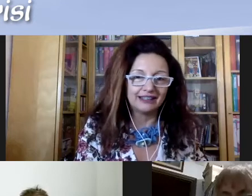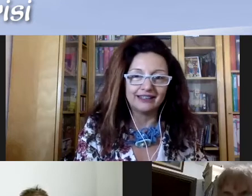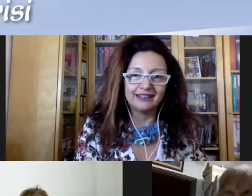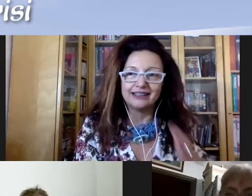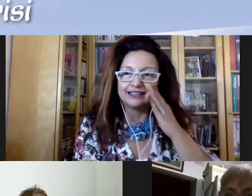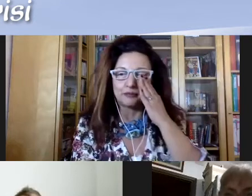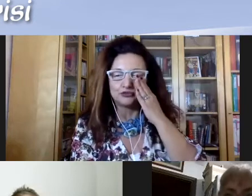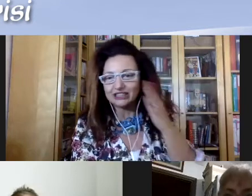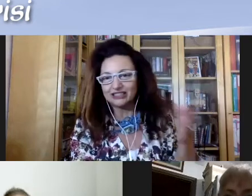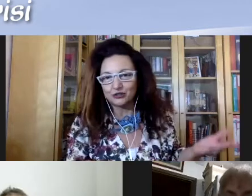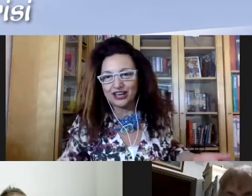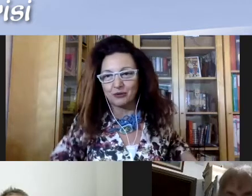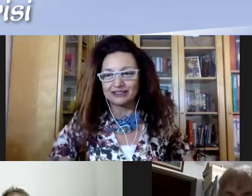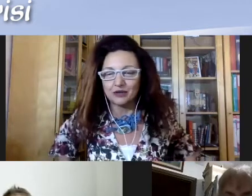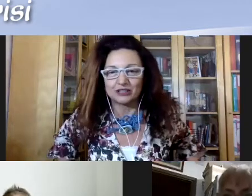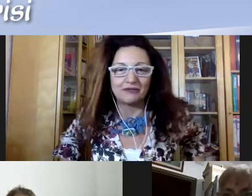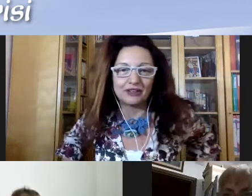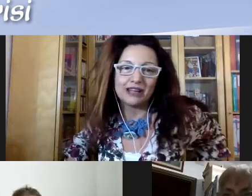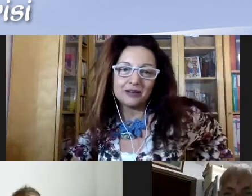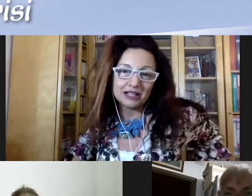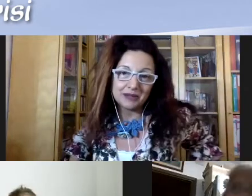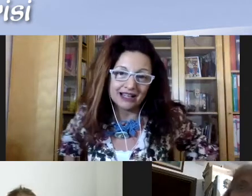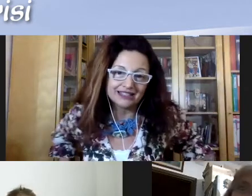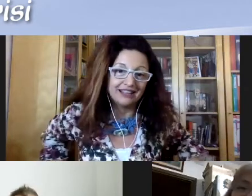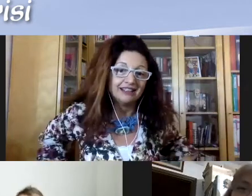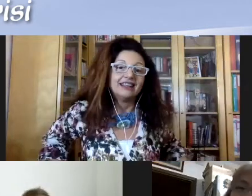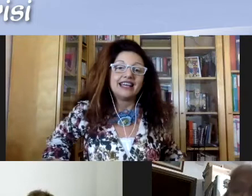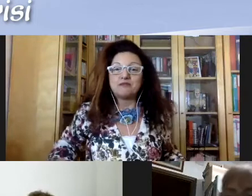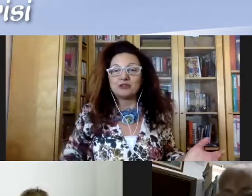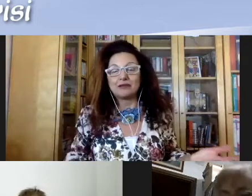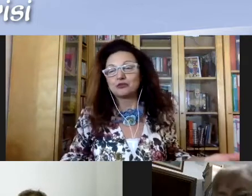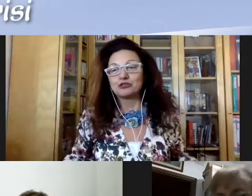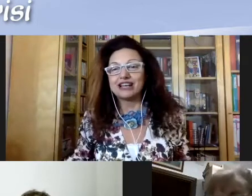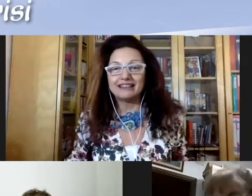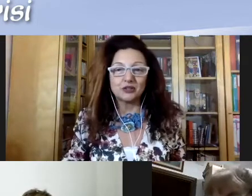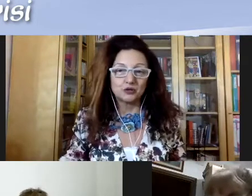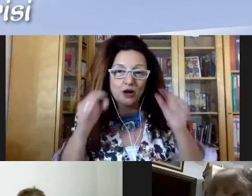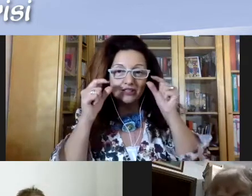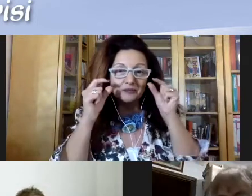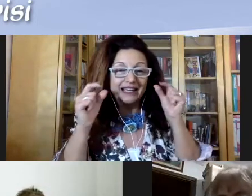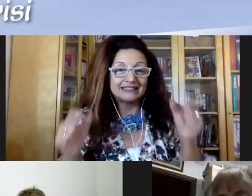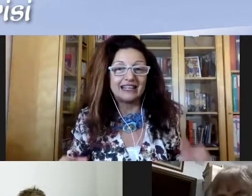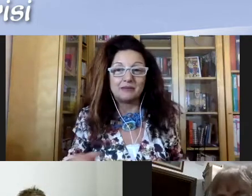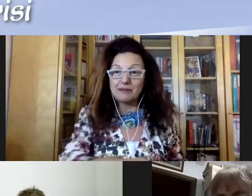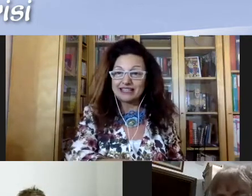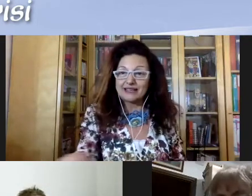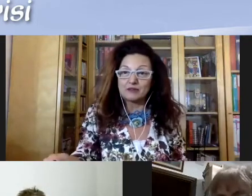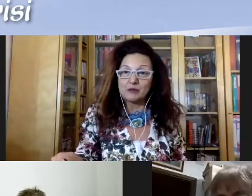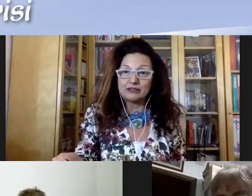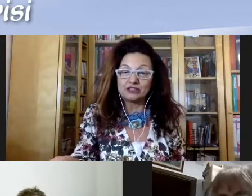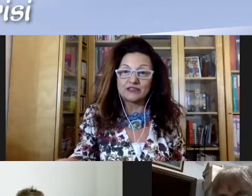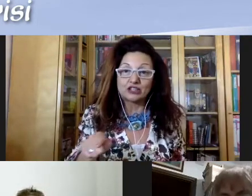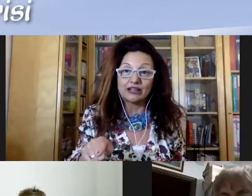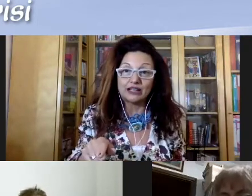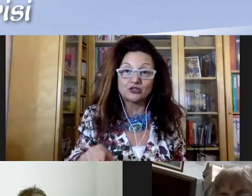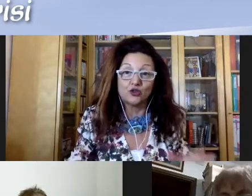bombolone il cappuccino, cioè quante volte abbiamo fatto l'alba in spiaggia siamo tornati con due occhi pesti e la mamma si alzava in quel